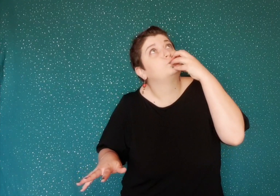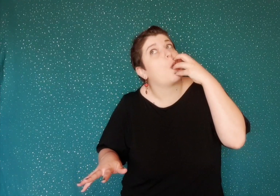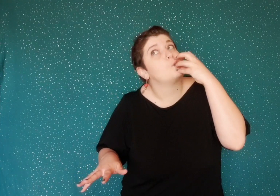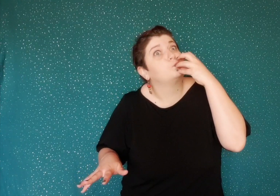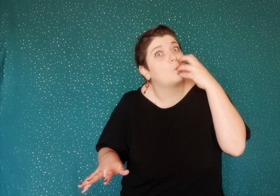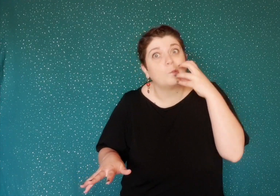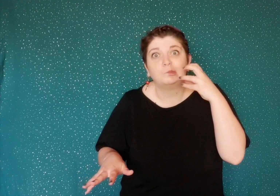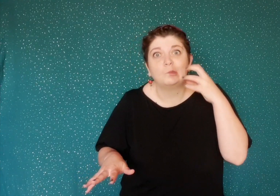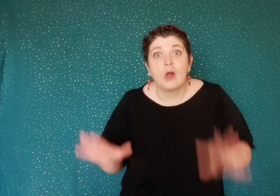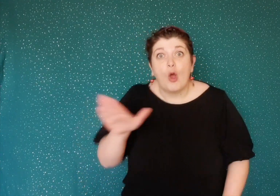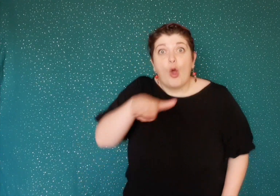Pouvait-on la manger?